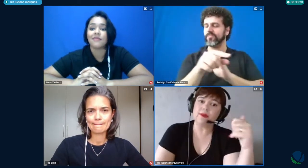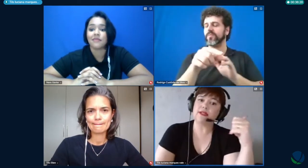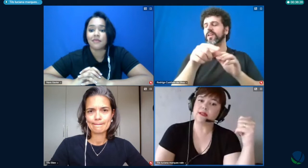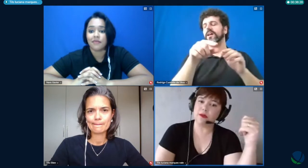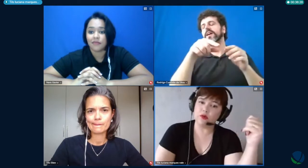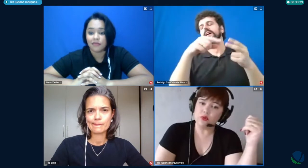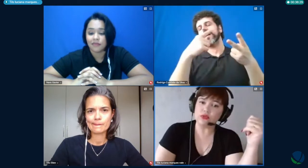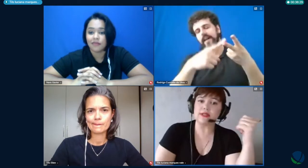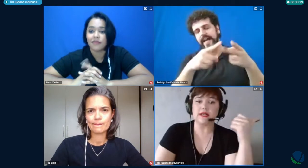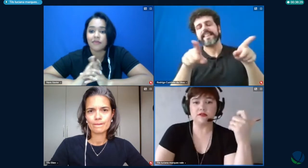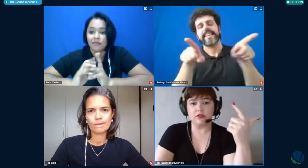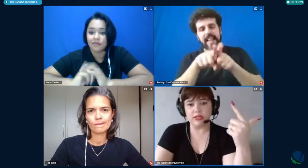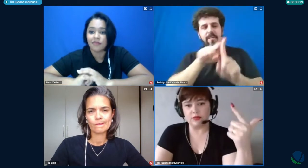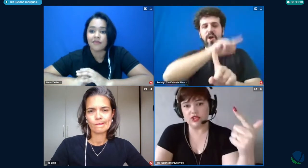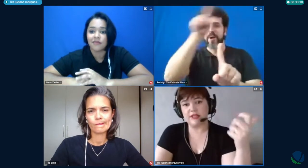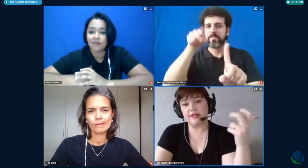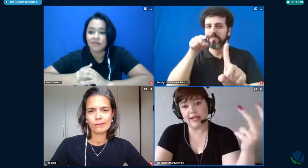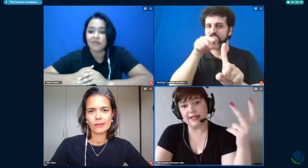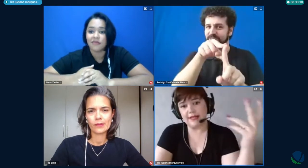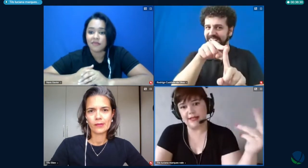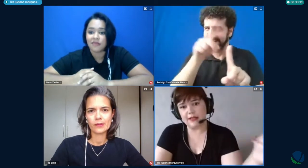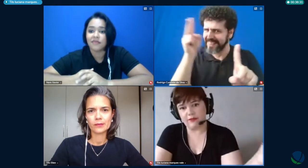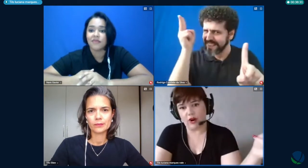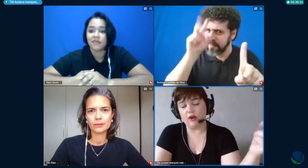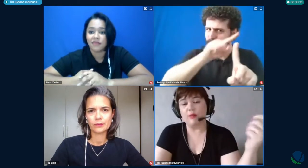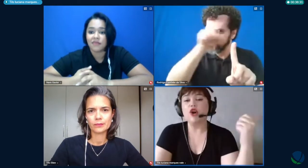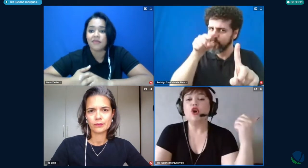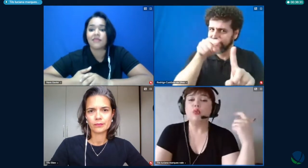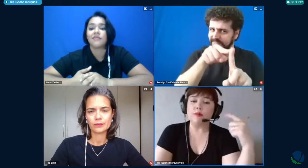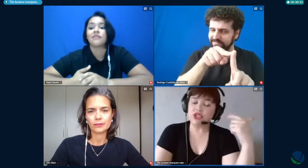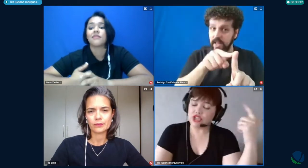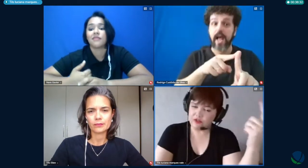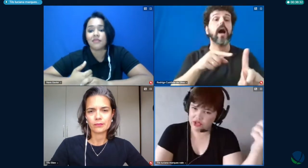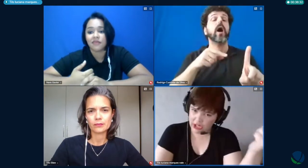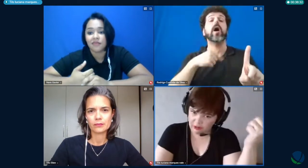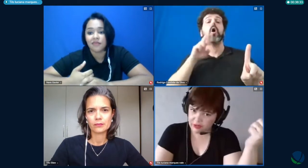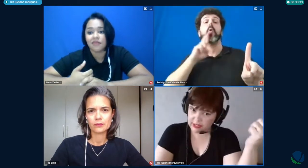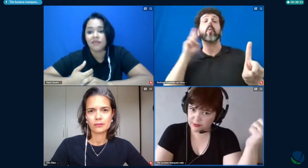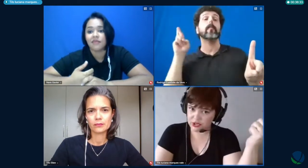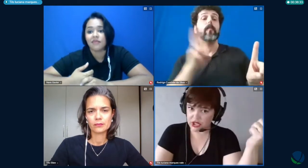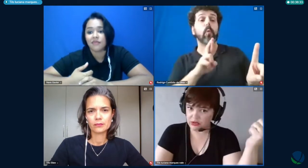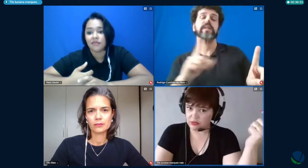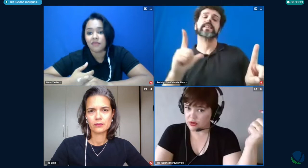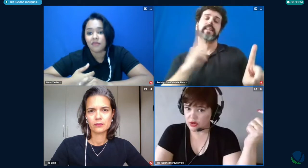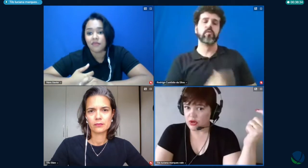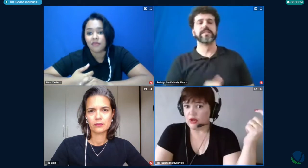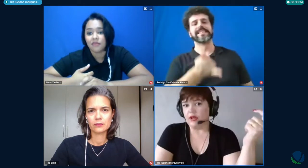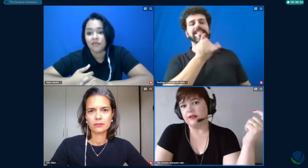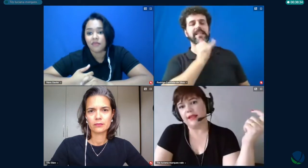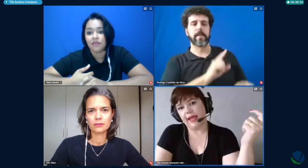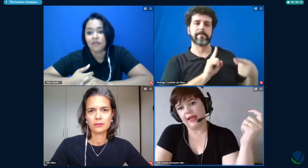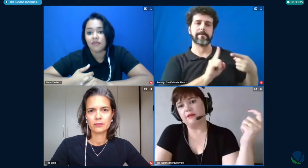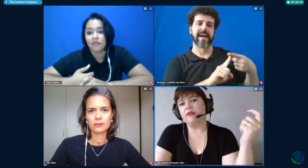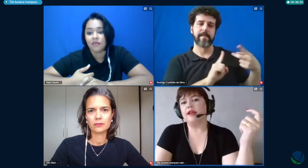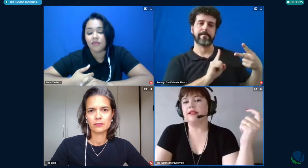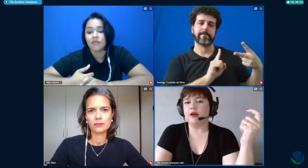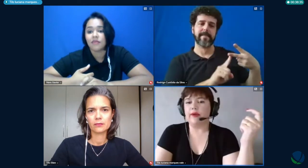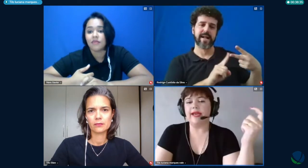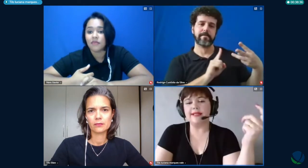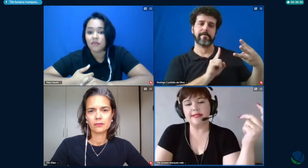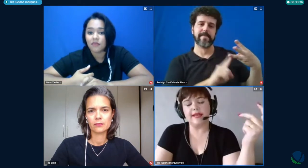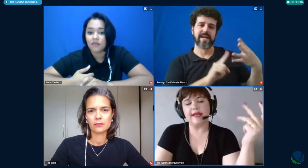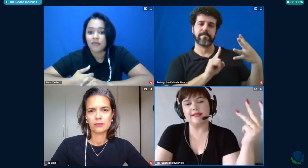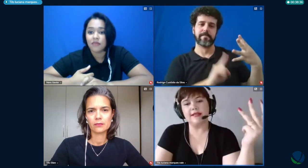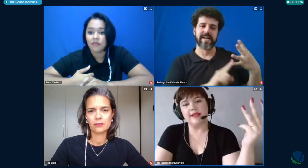Então, lembra das perguntas? Elas foram respondidas dessa e dessa forma. O objetivo geral foi respondido? Tem.